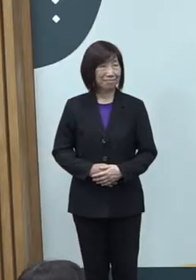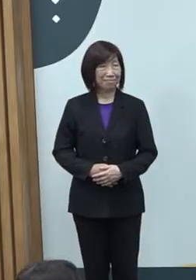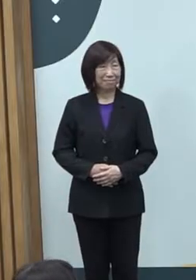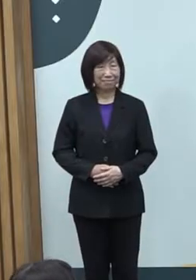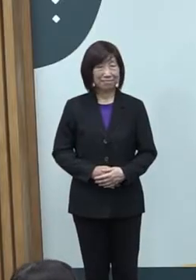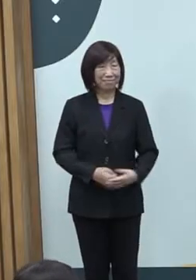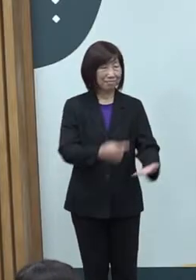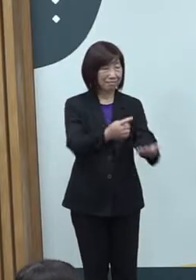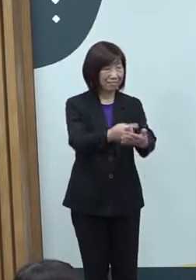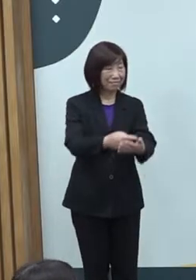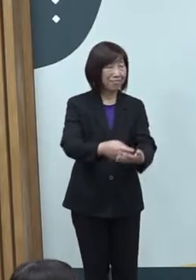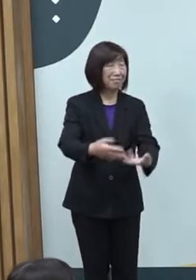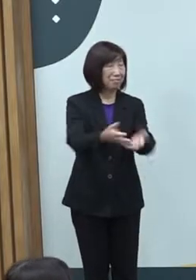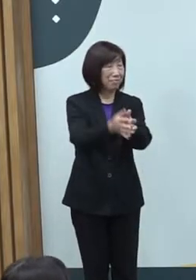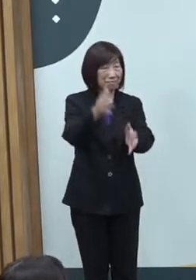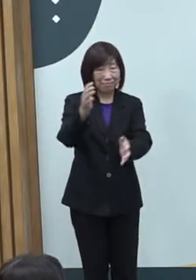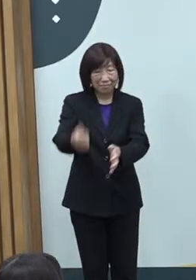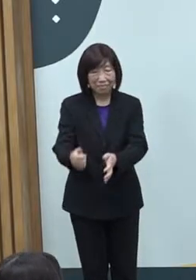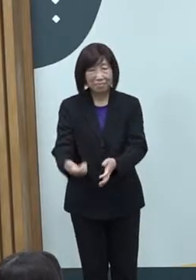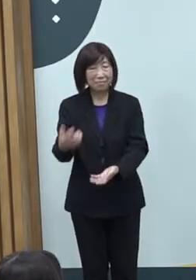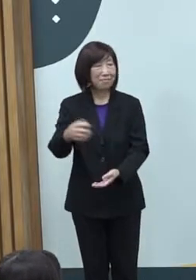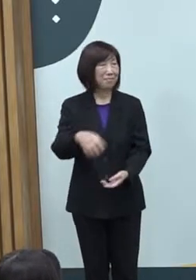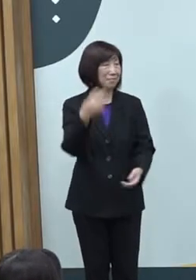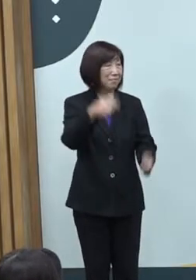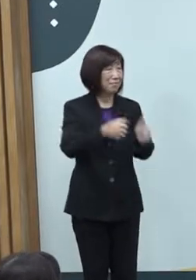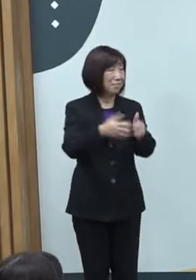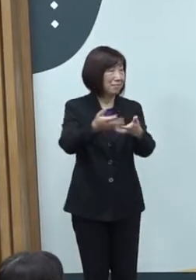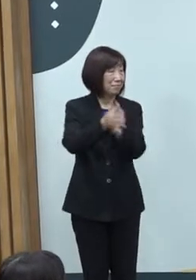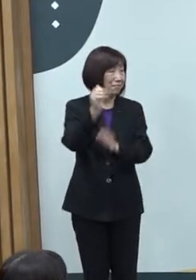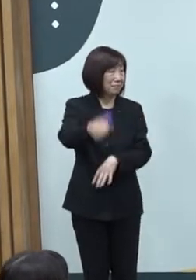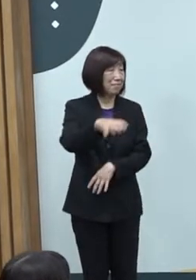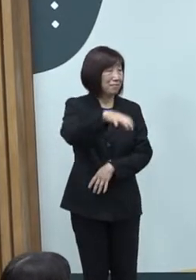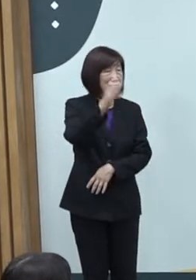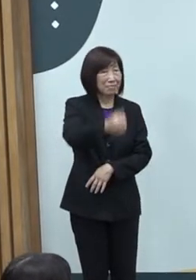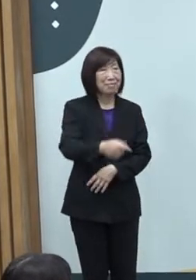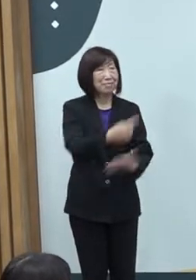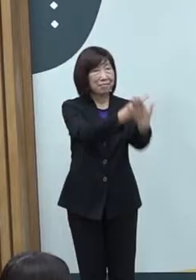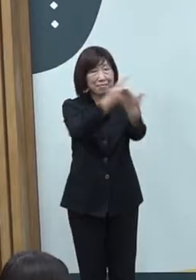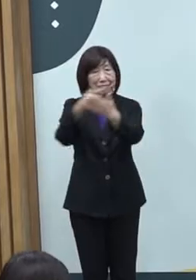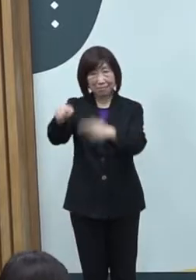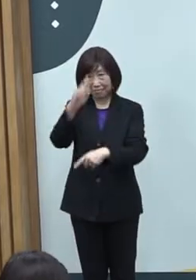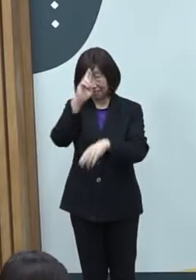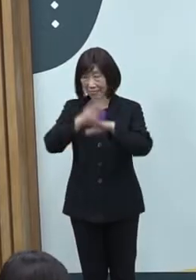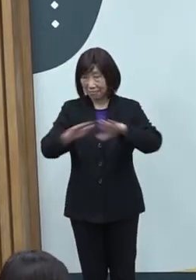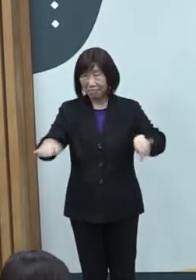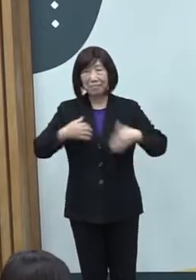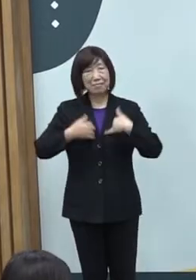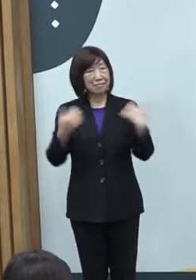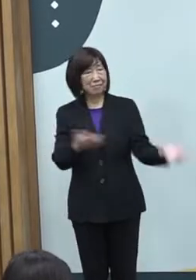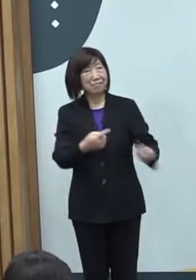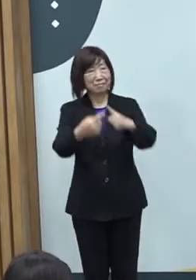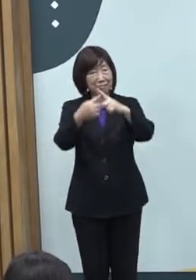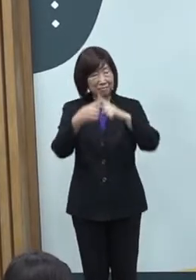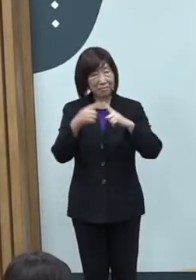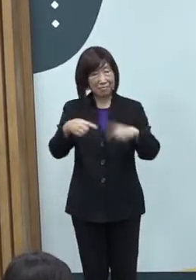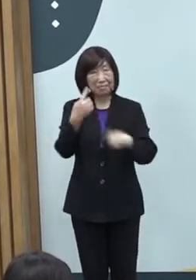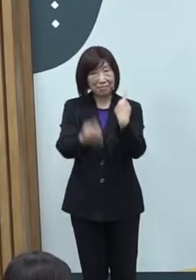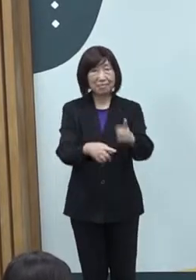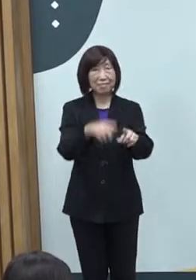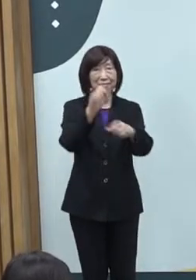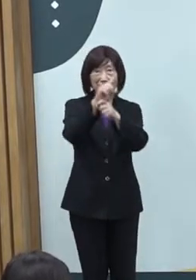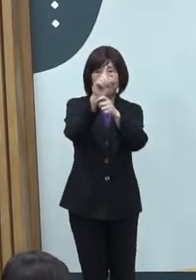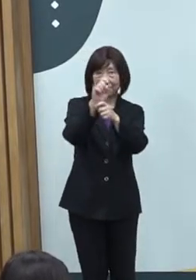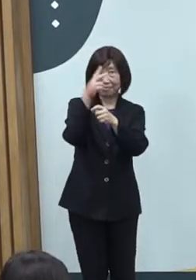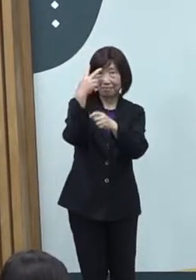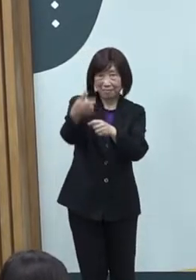对，组长、副组长还有处长，向所有的长官、贵宾以及莅临的媒体朋友们，大家午安，欢迎来参加我们今天的